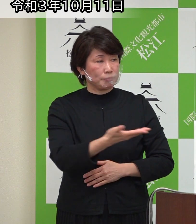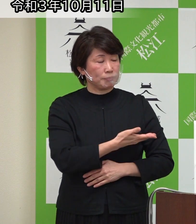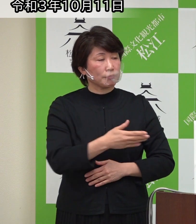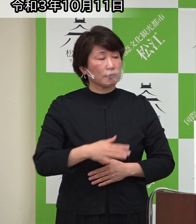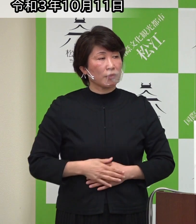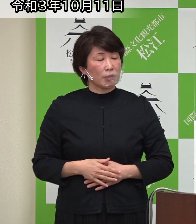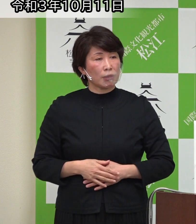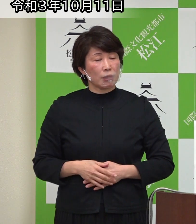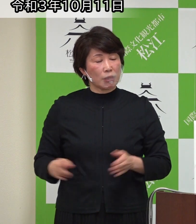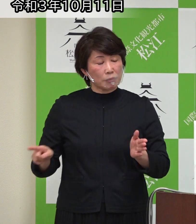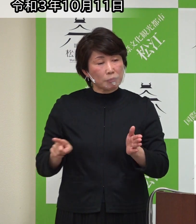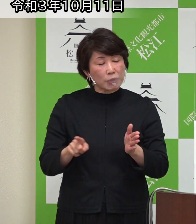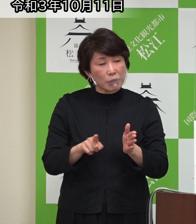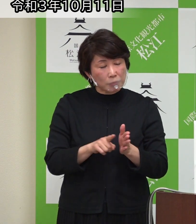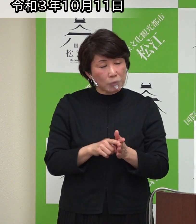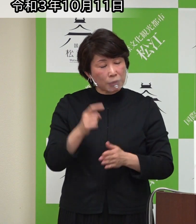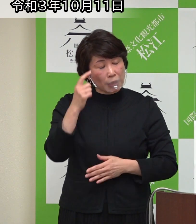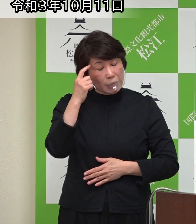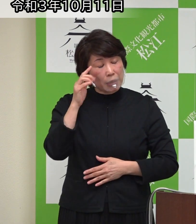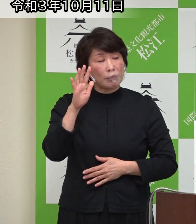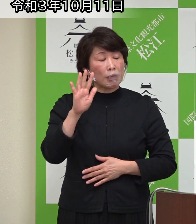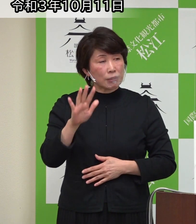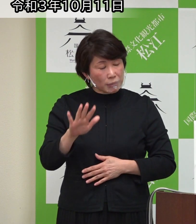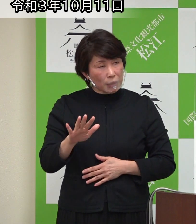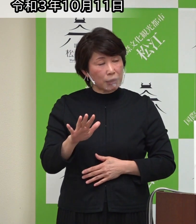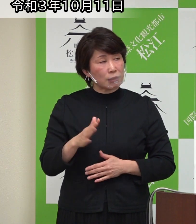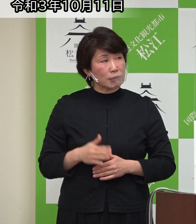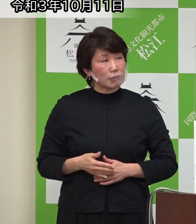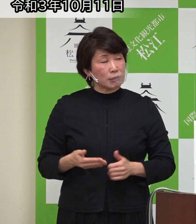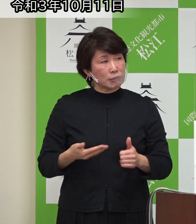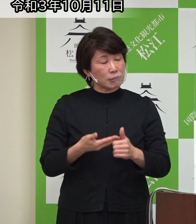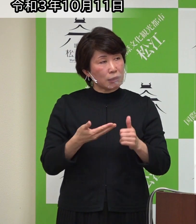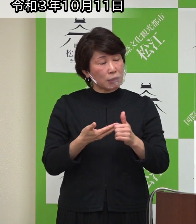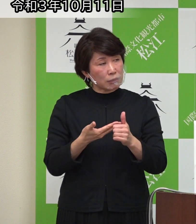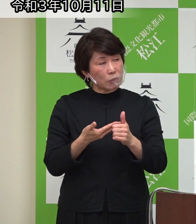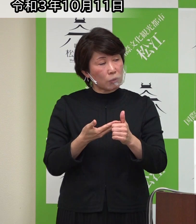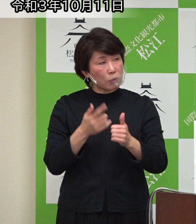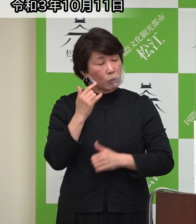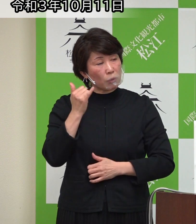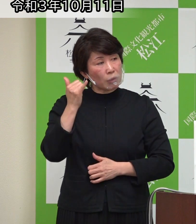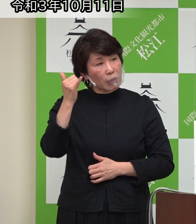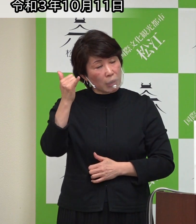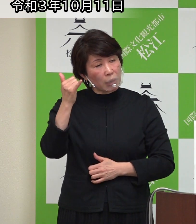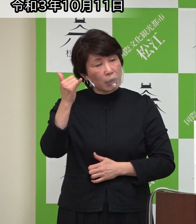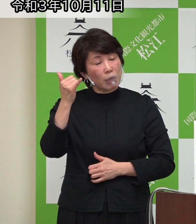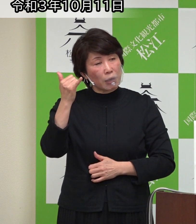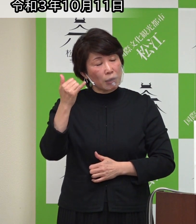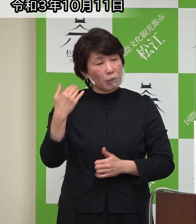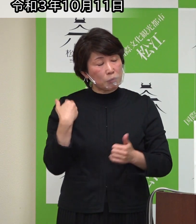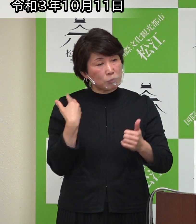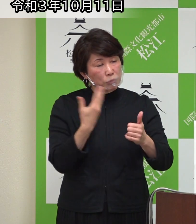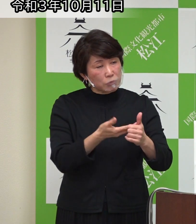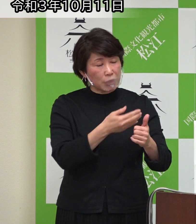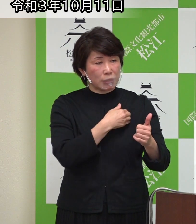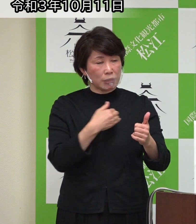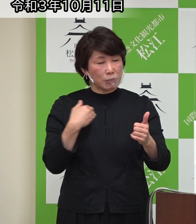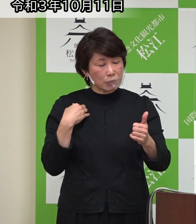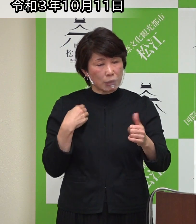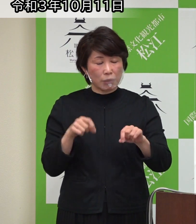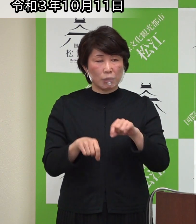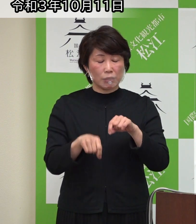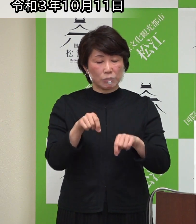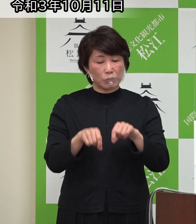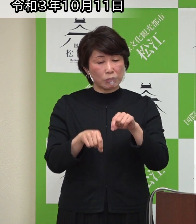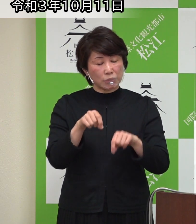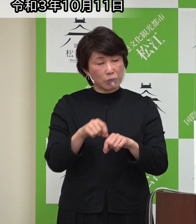、であの、まあ、里親 の、 です、ね、あの方実際受け入れ先となっていただく必要がありますので、まあ、そこの調整をさせていただいてたということになりまして